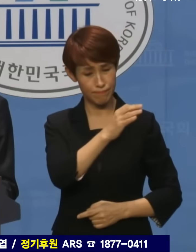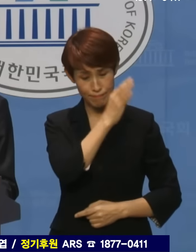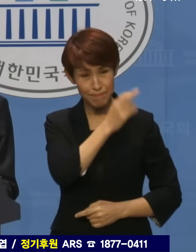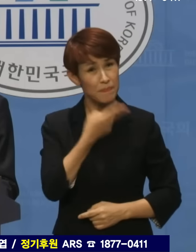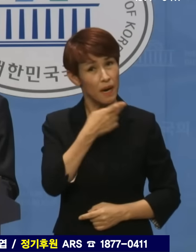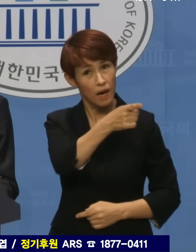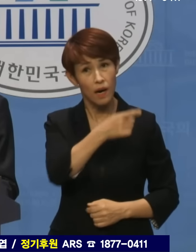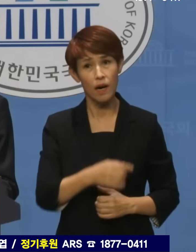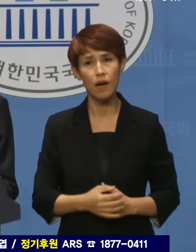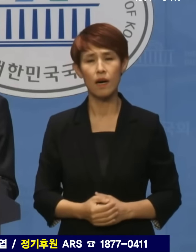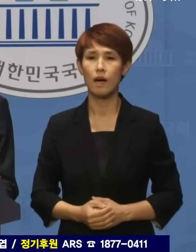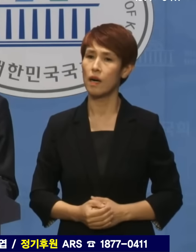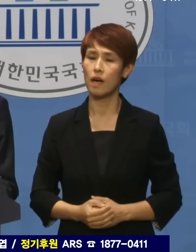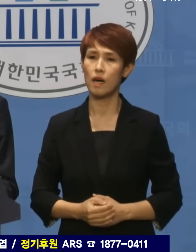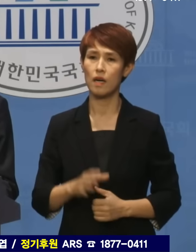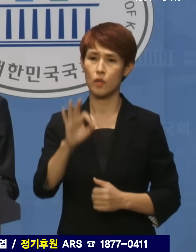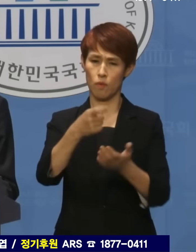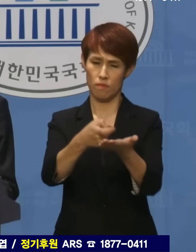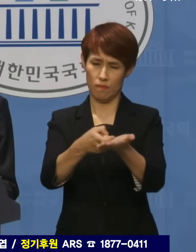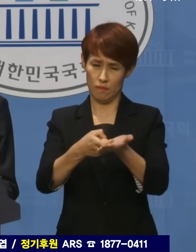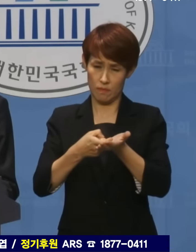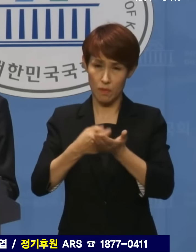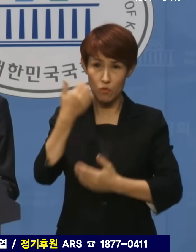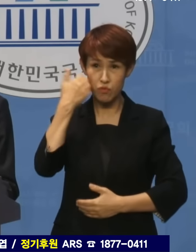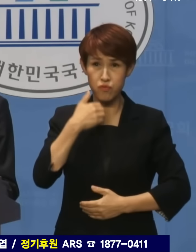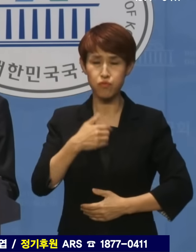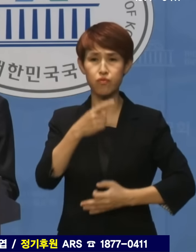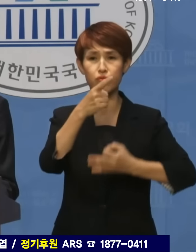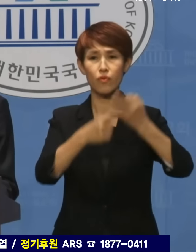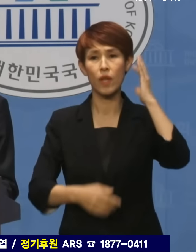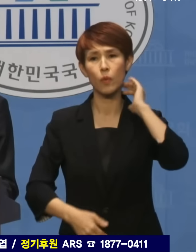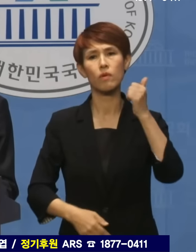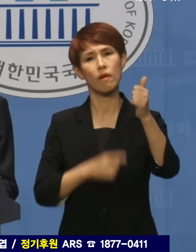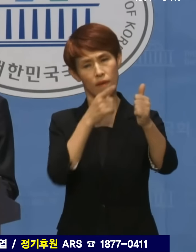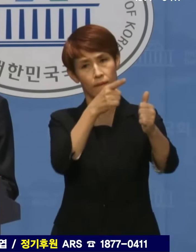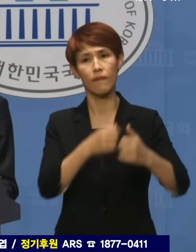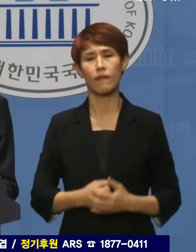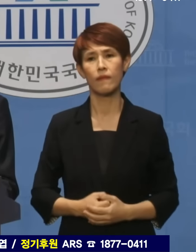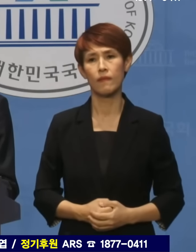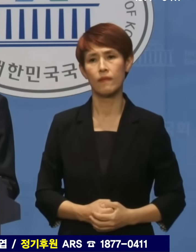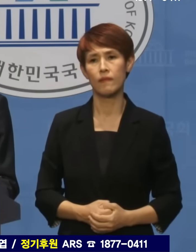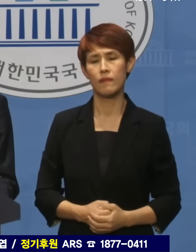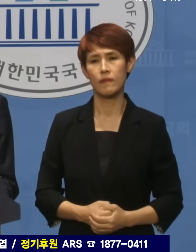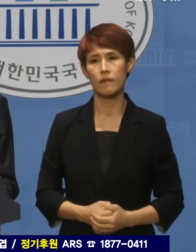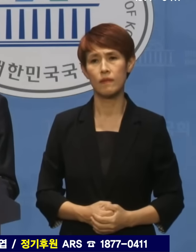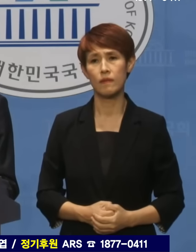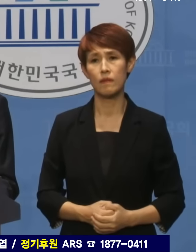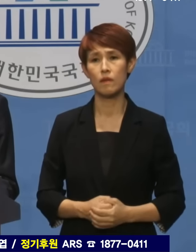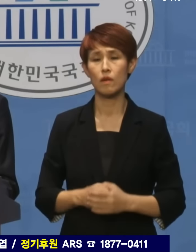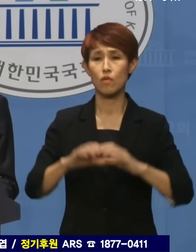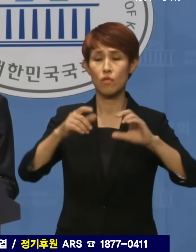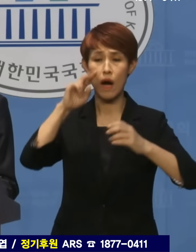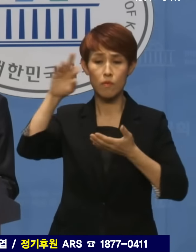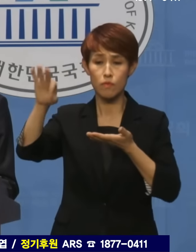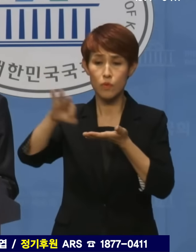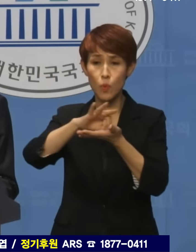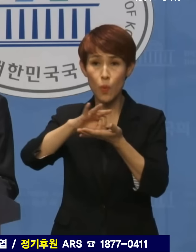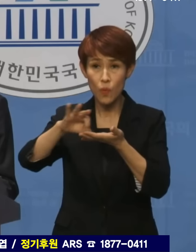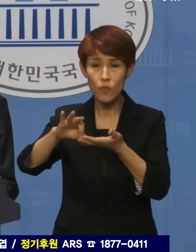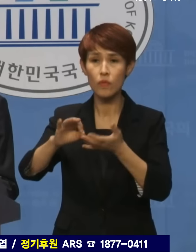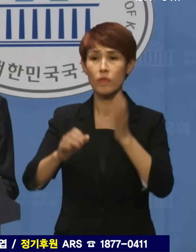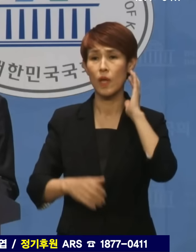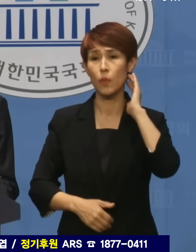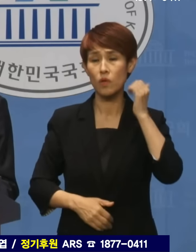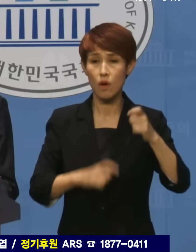않았습니까 정말 긴축을 해야 할 사람은 윤석열 대통령이었습니다 국가의 예비비는